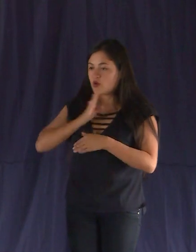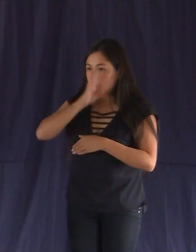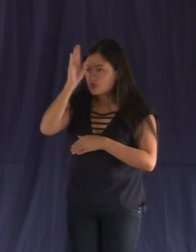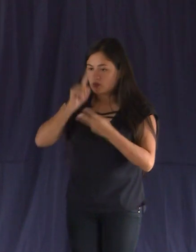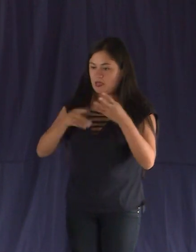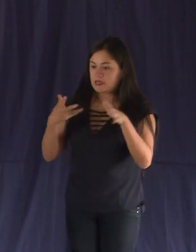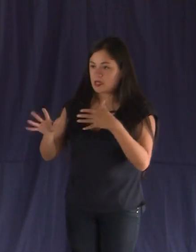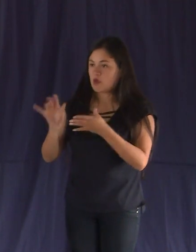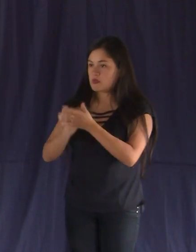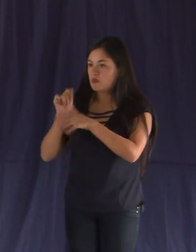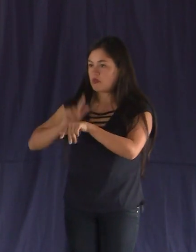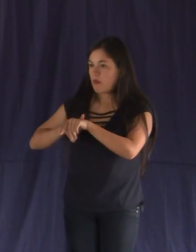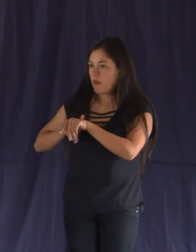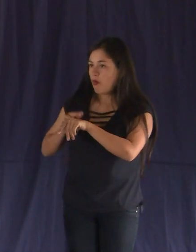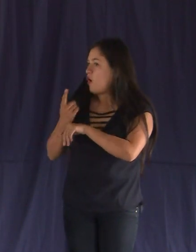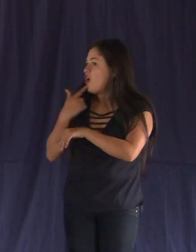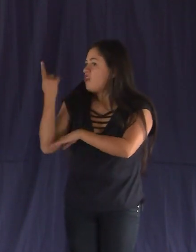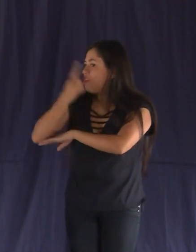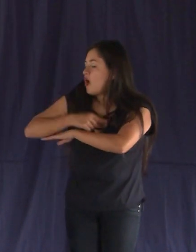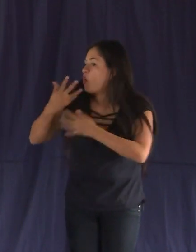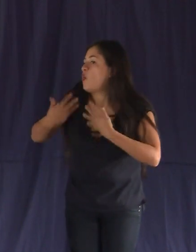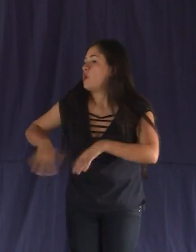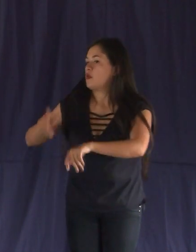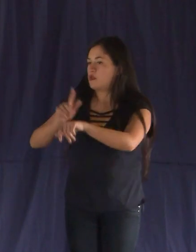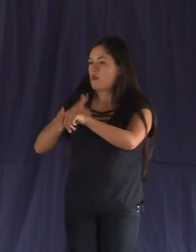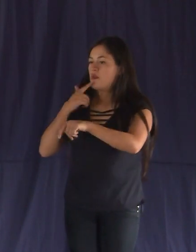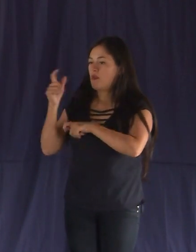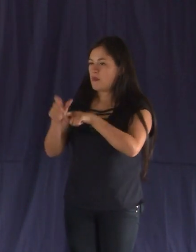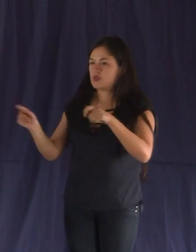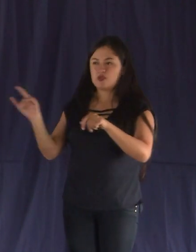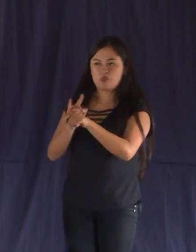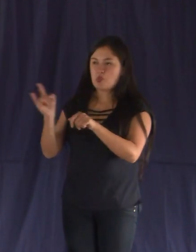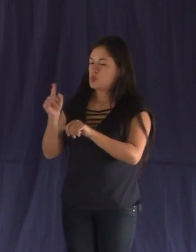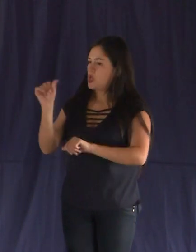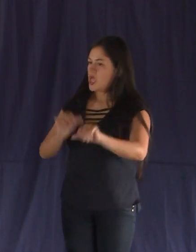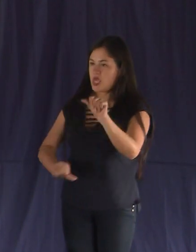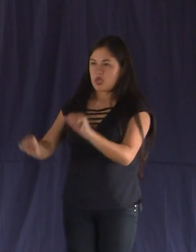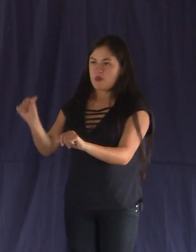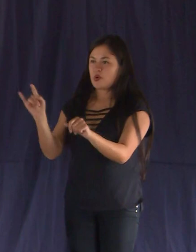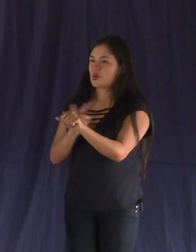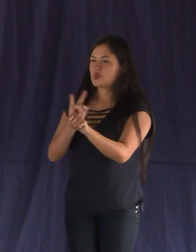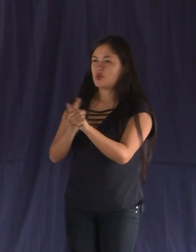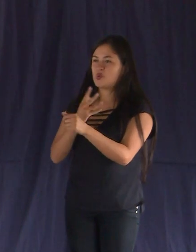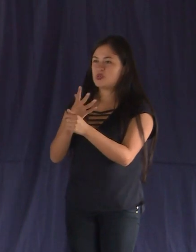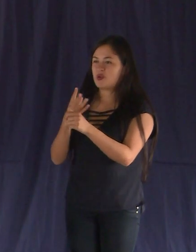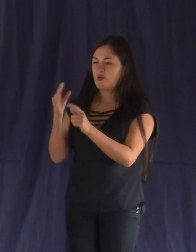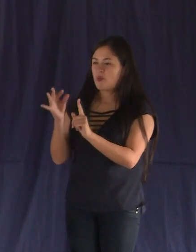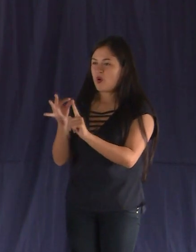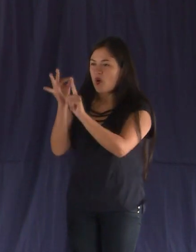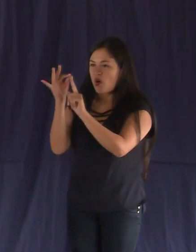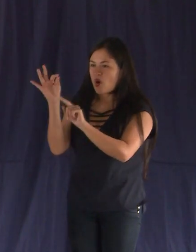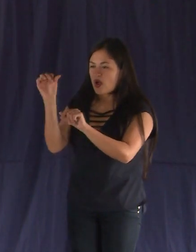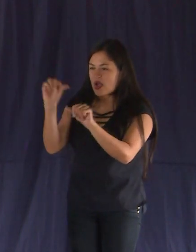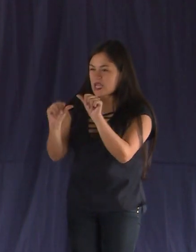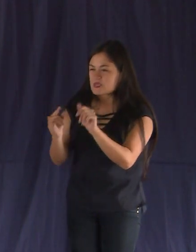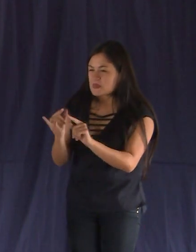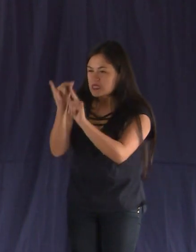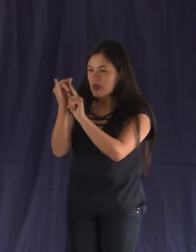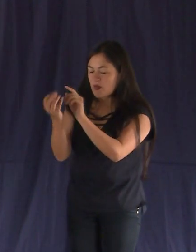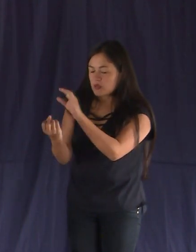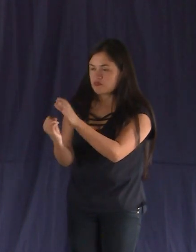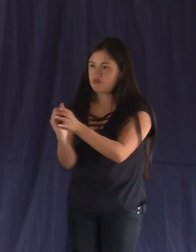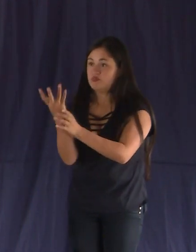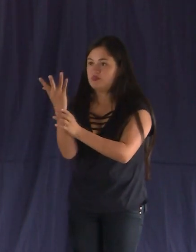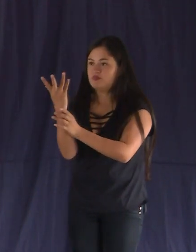para sembrar, lo que les permite no usar químicos, ¿sí?, ni fertilizantes, ni abonos,